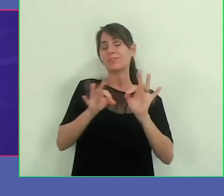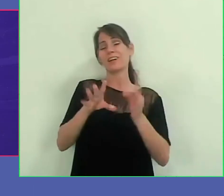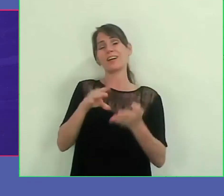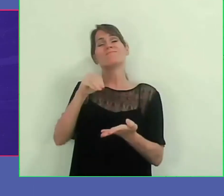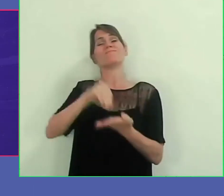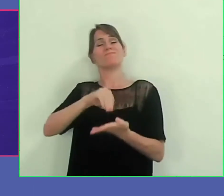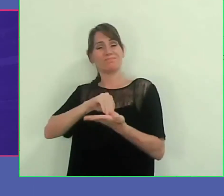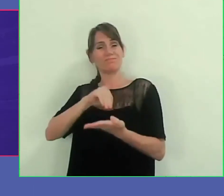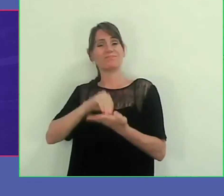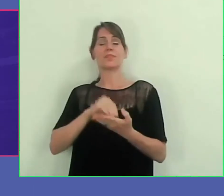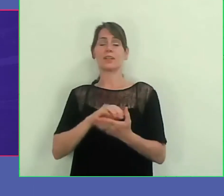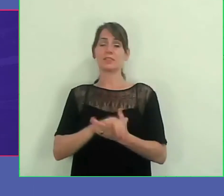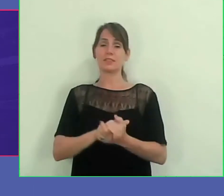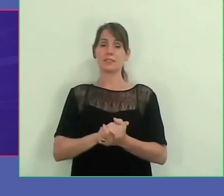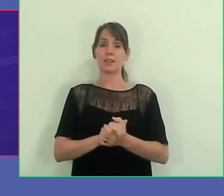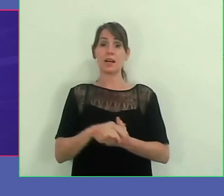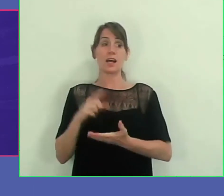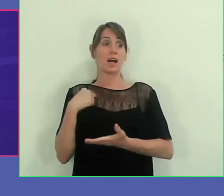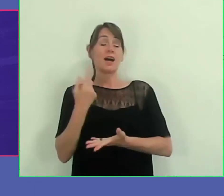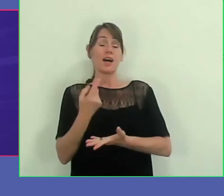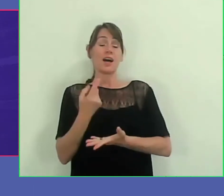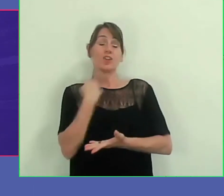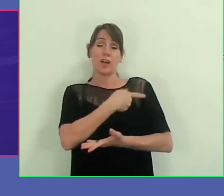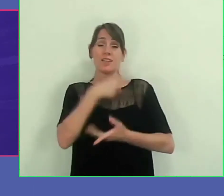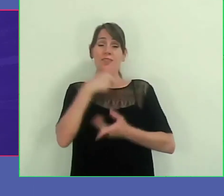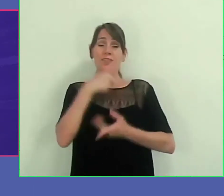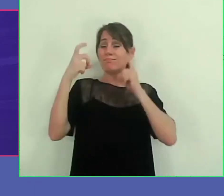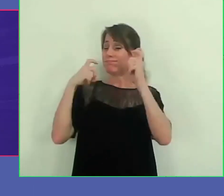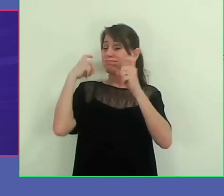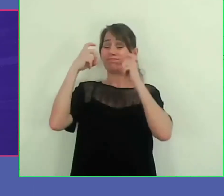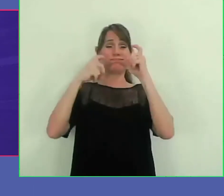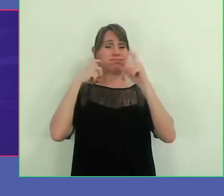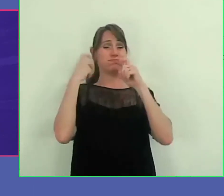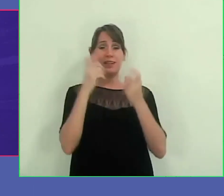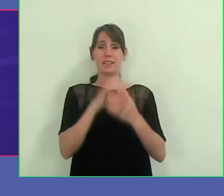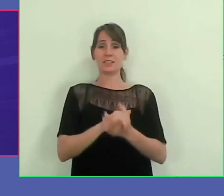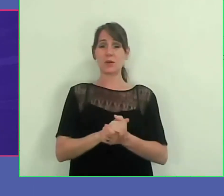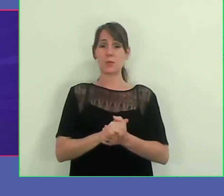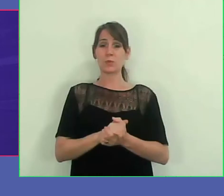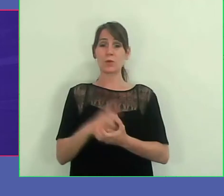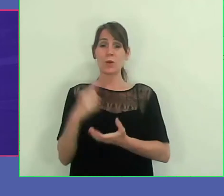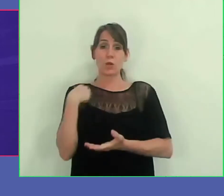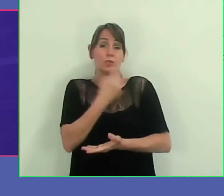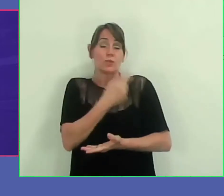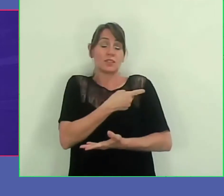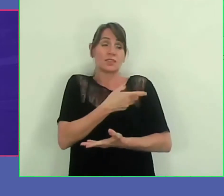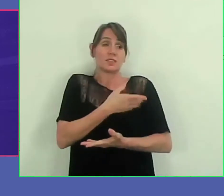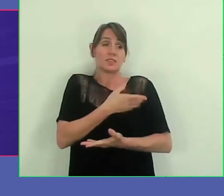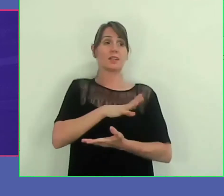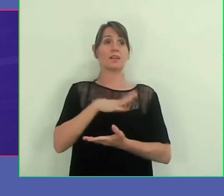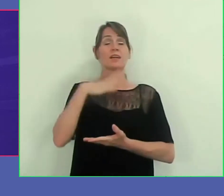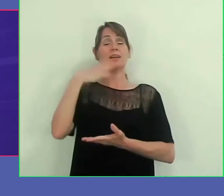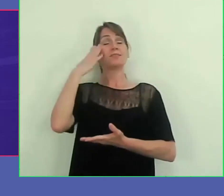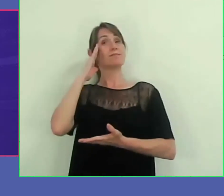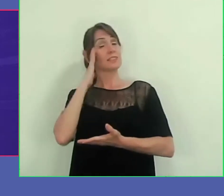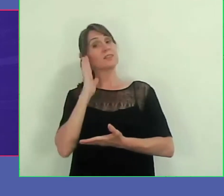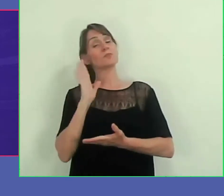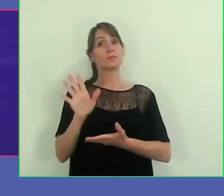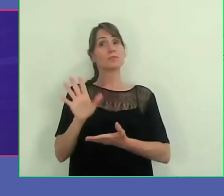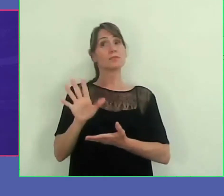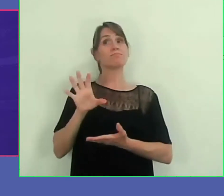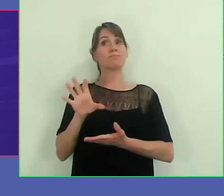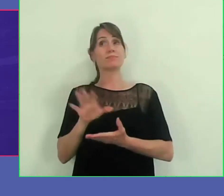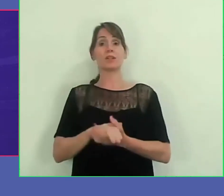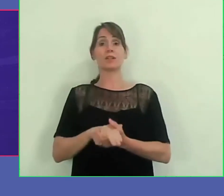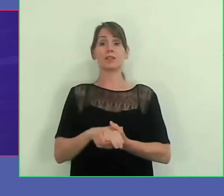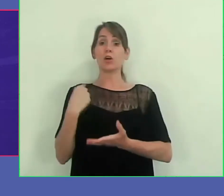nossa preocupação. Por sermos, ou pelo menos nós entendemos assim, que somos a